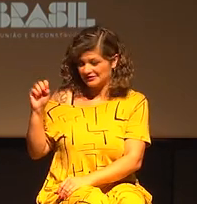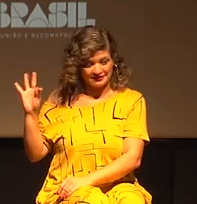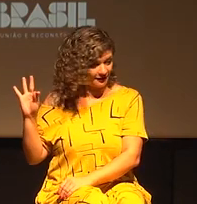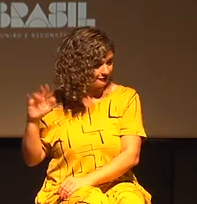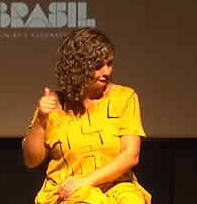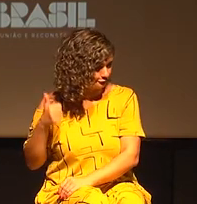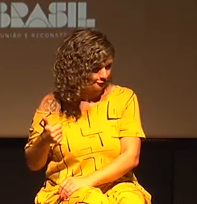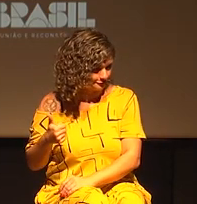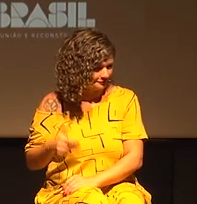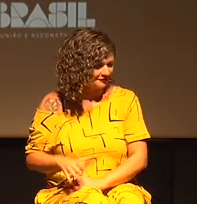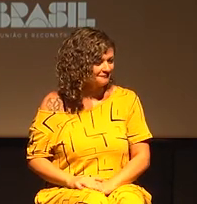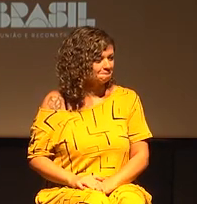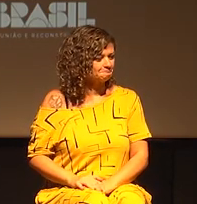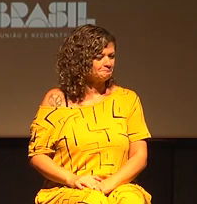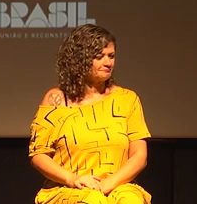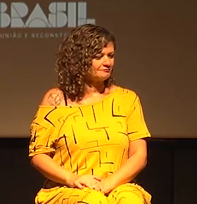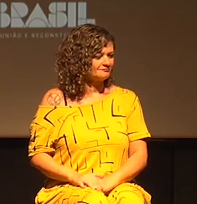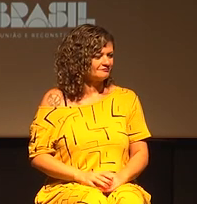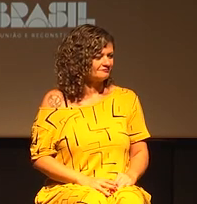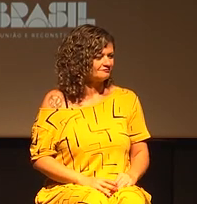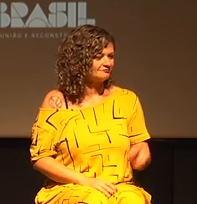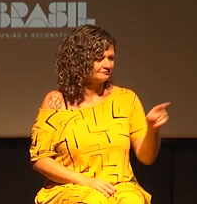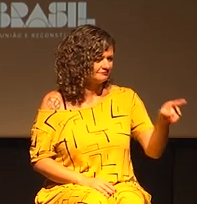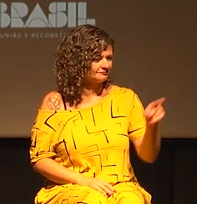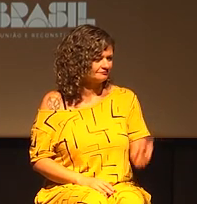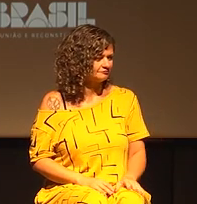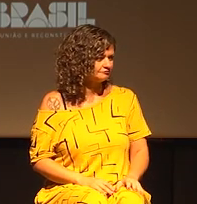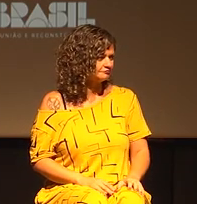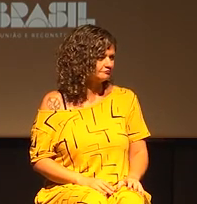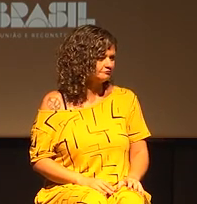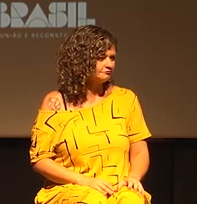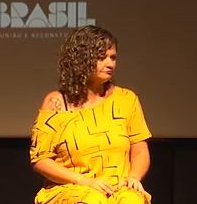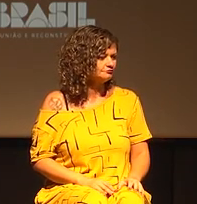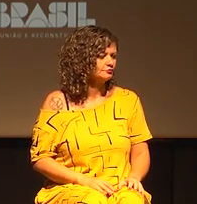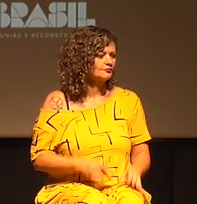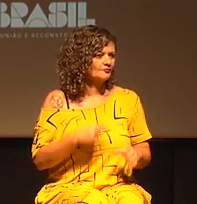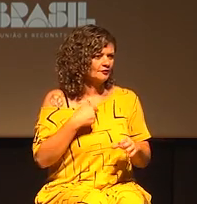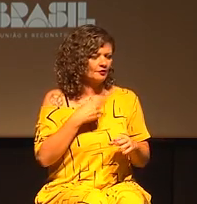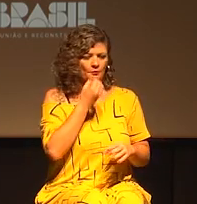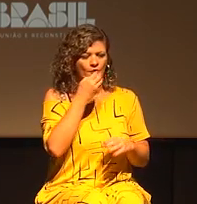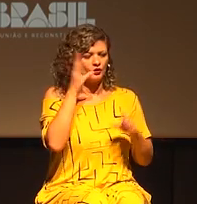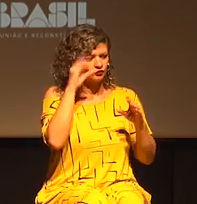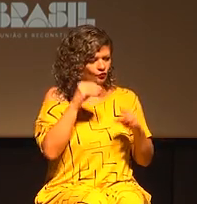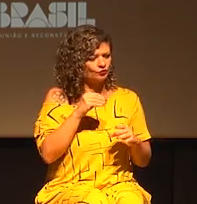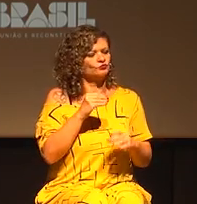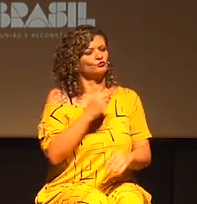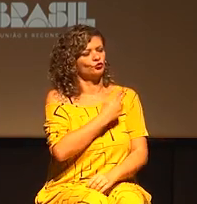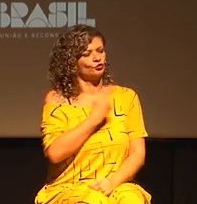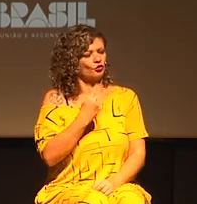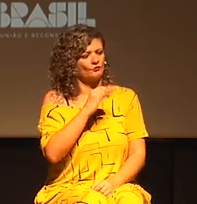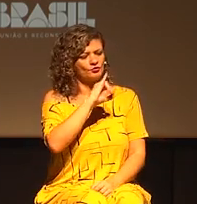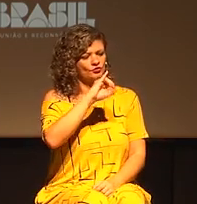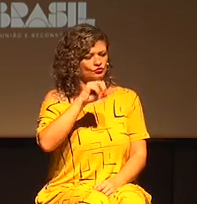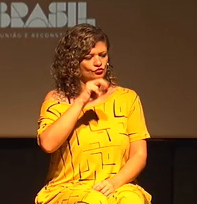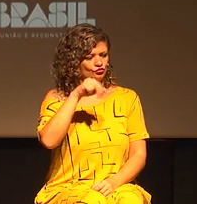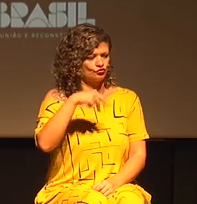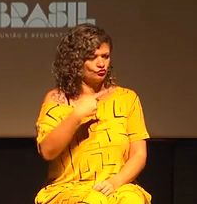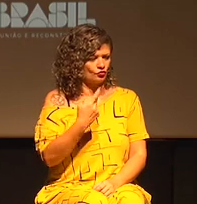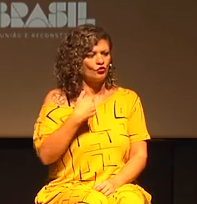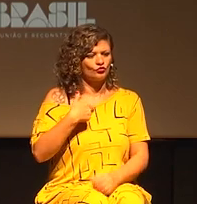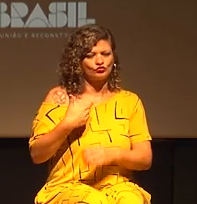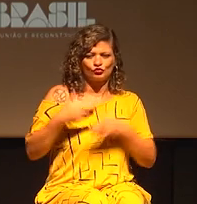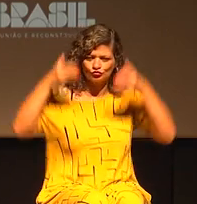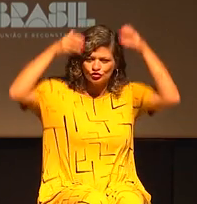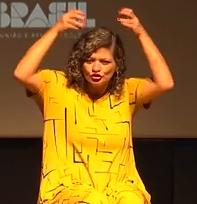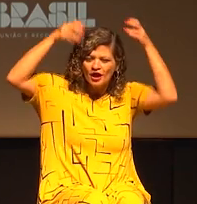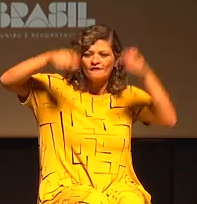E aí tem o Rodolfo aqui o John é boa noite eu sou o John eu sou chefe de cozinho Professor lá da